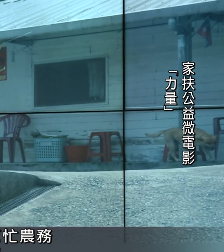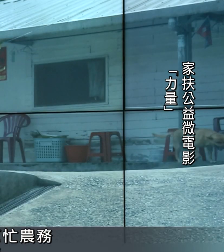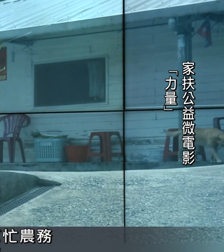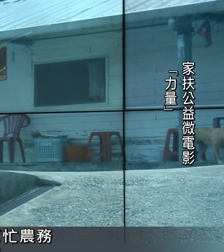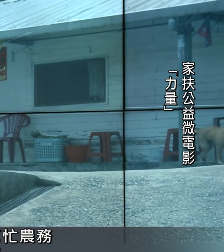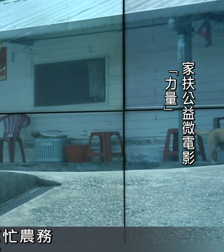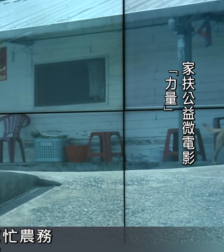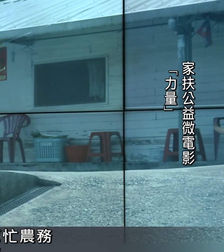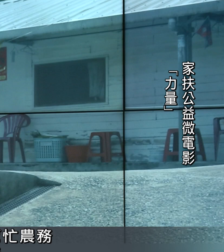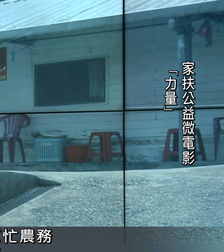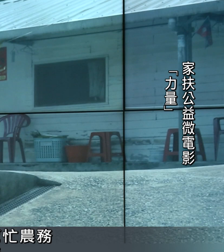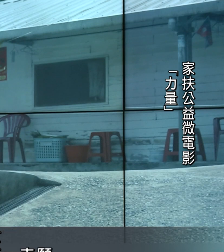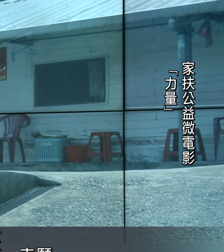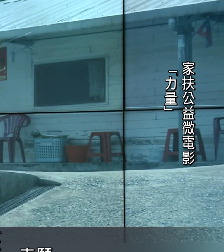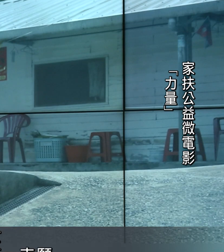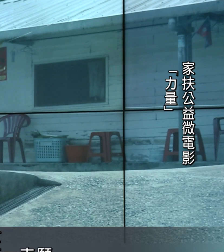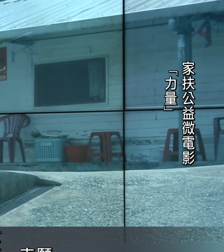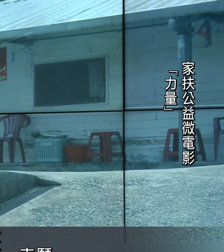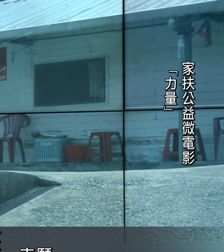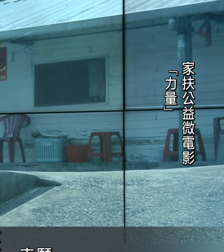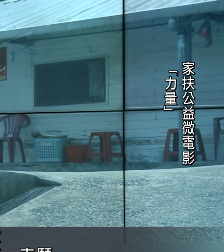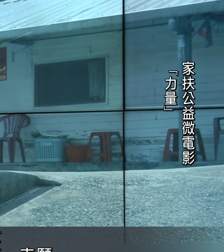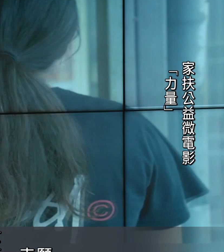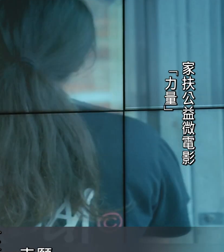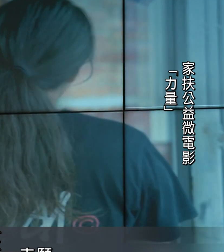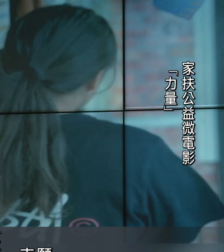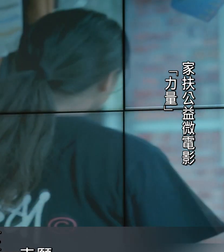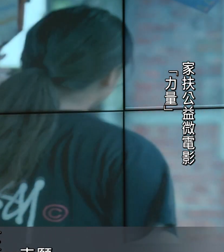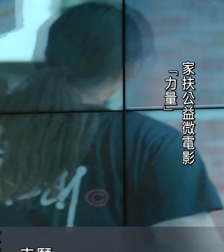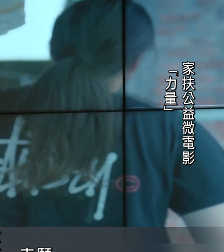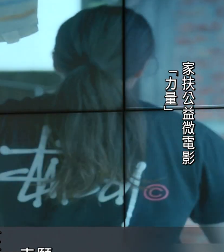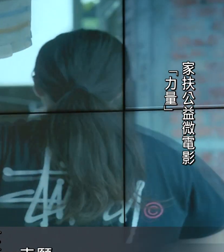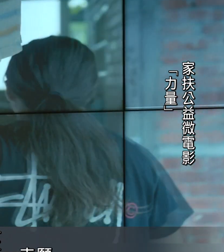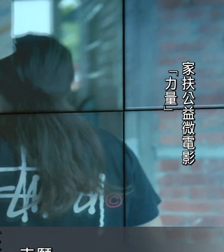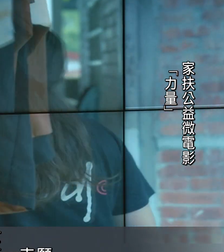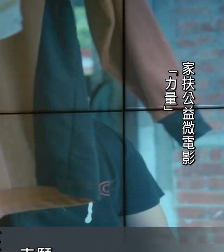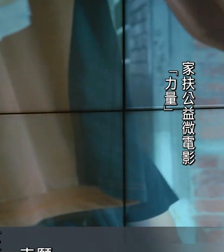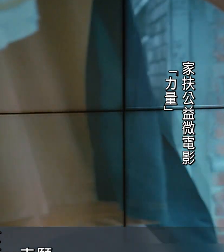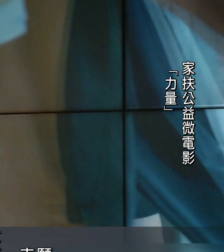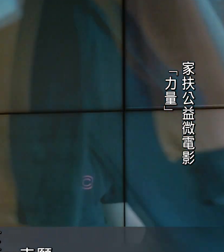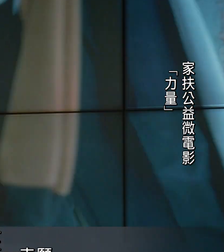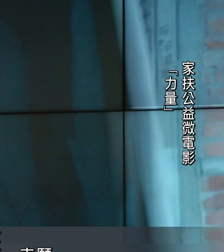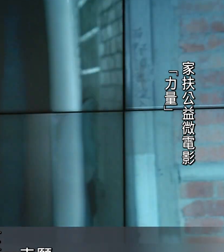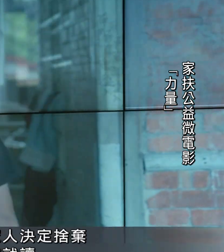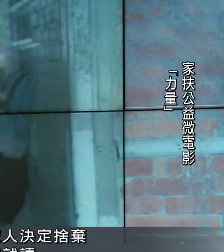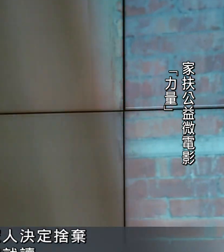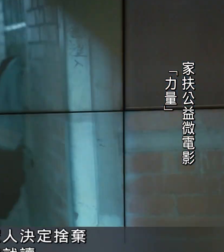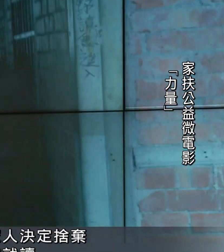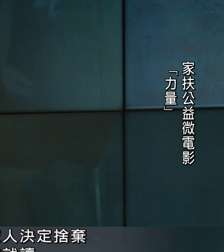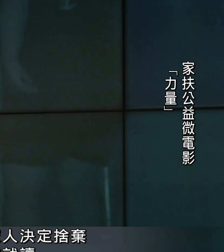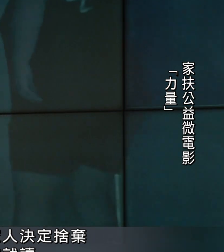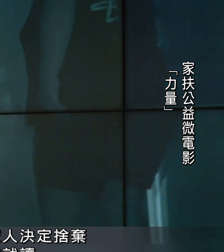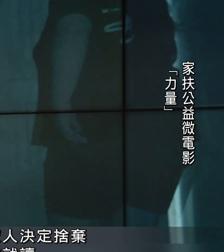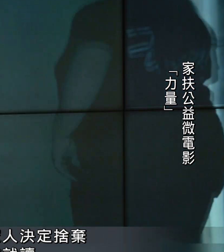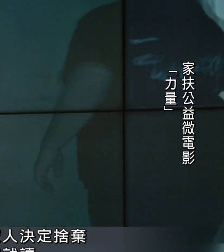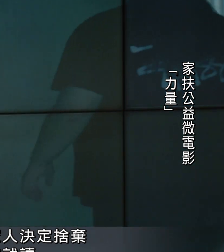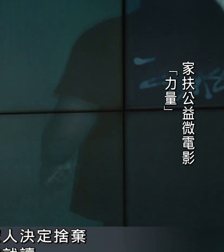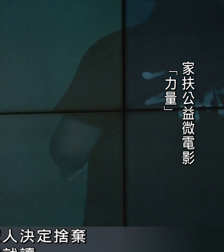学可以出去玩，他却得待在家里帮忙。就算很争气考上第一志愿，也因为需要照顾家人，决定舍